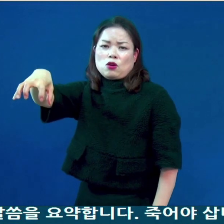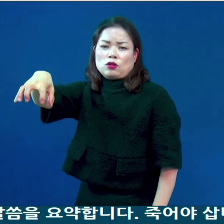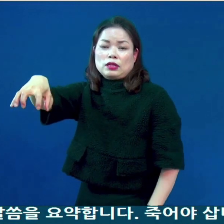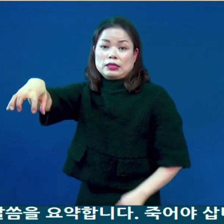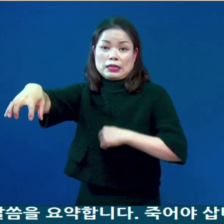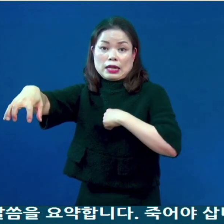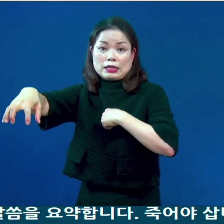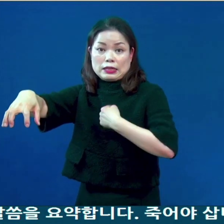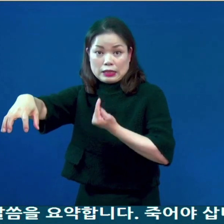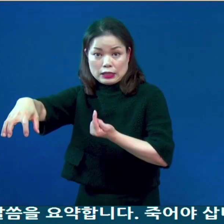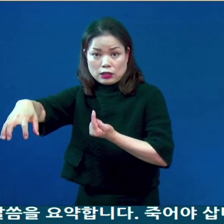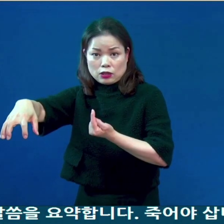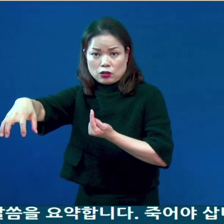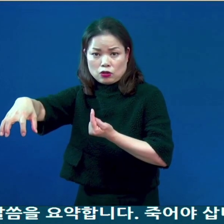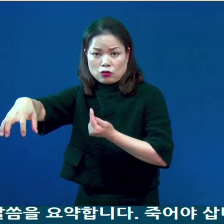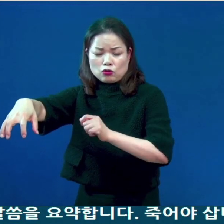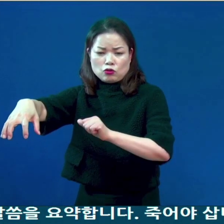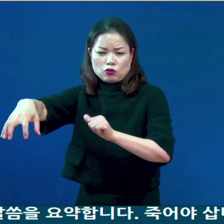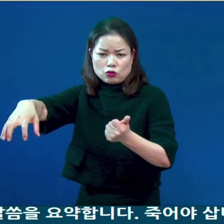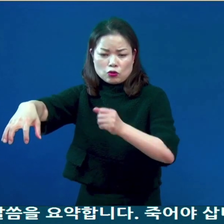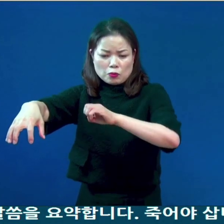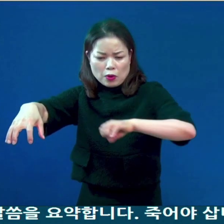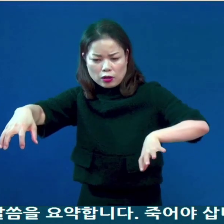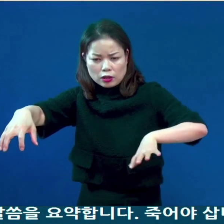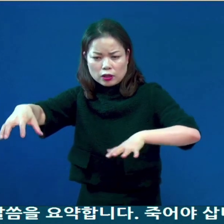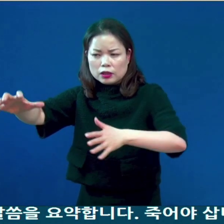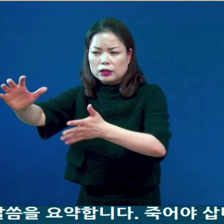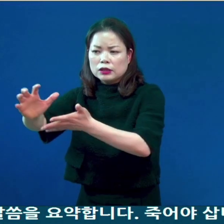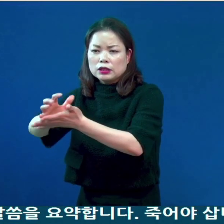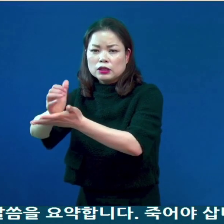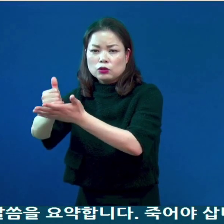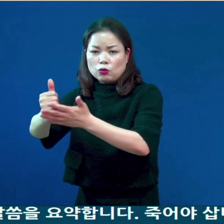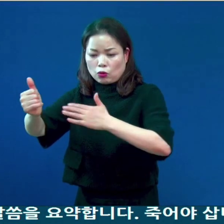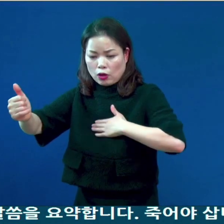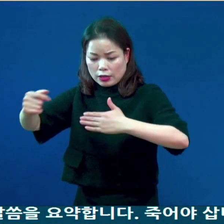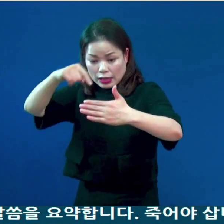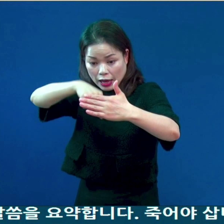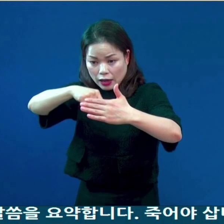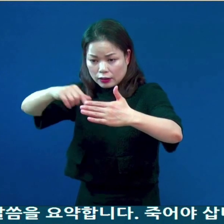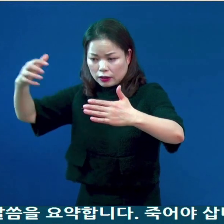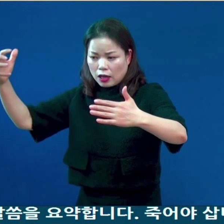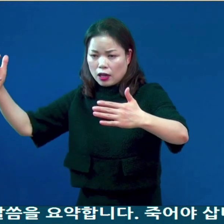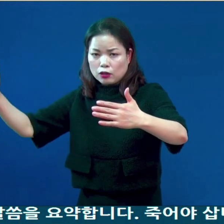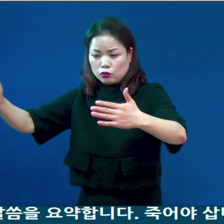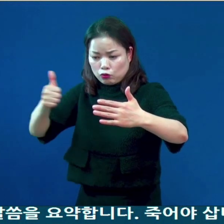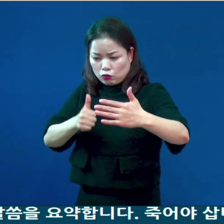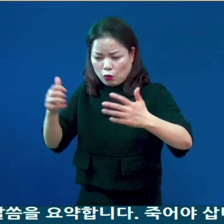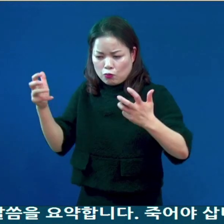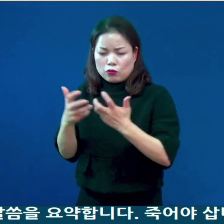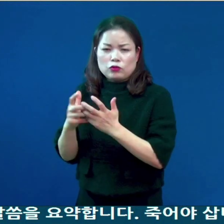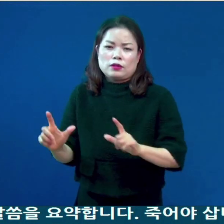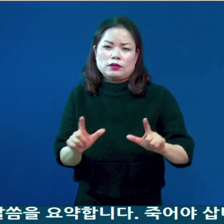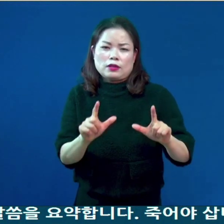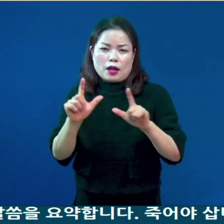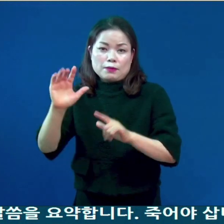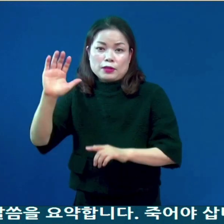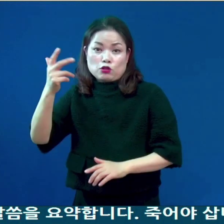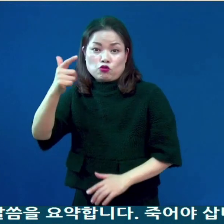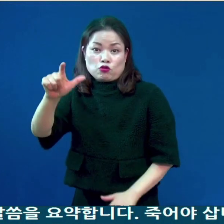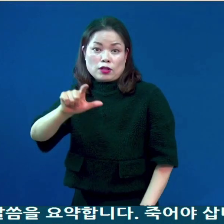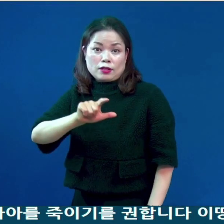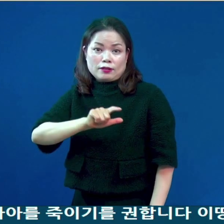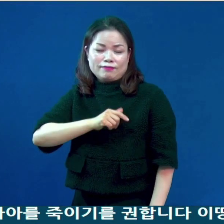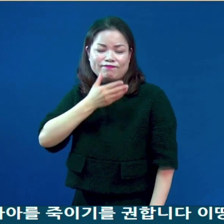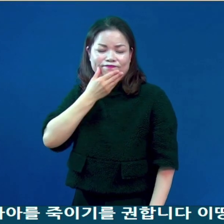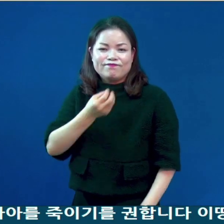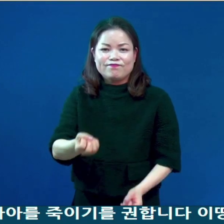자기 자신을 죽임으로 그리스도가 우리 안에 풍성히 살아갈 수 있는 복된 삶이 되시기를 주의